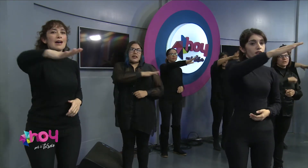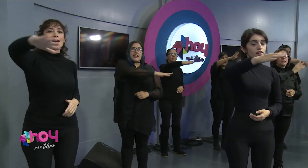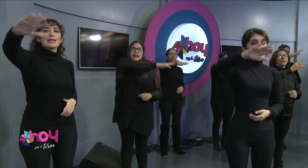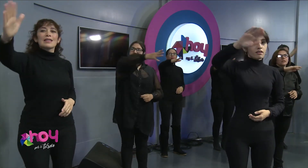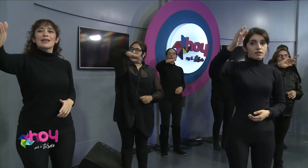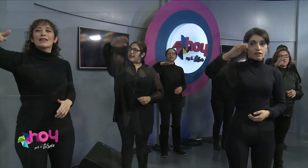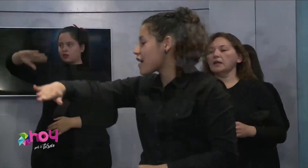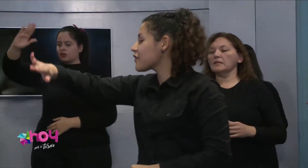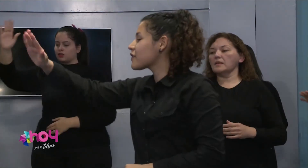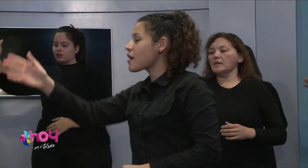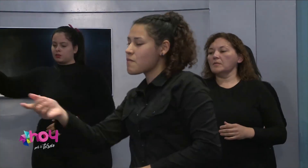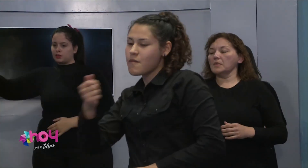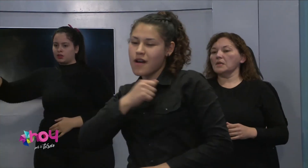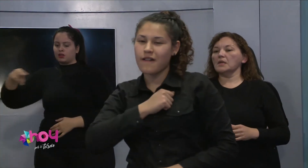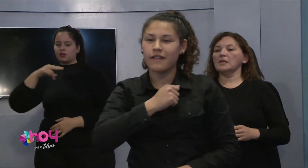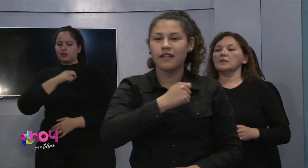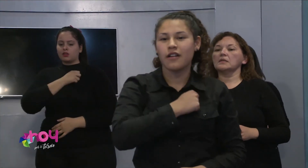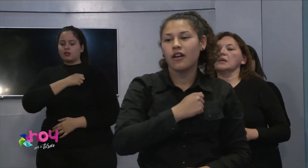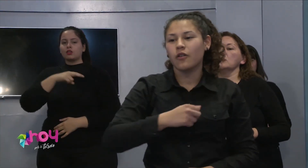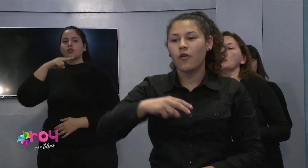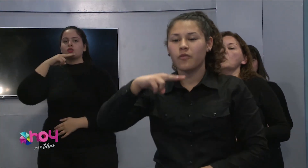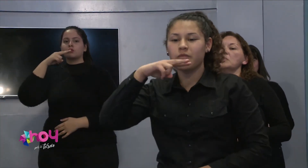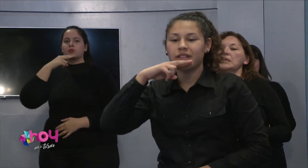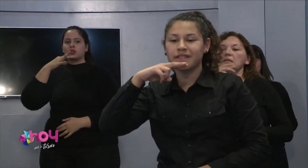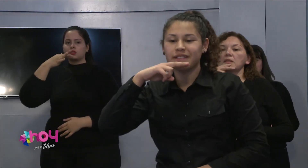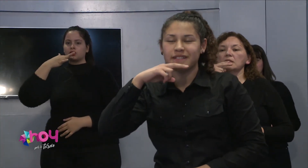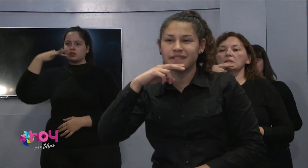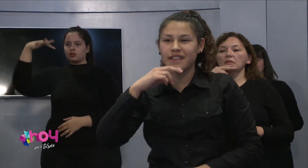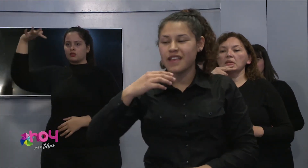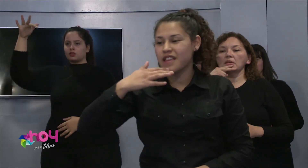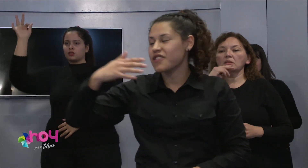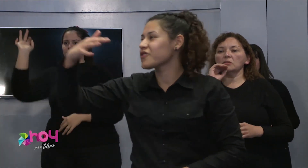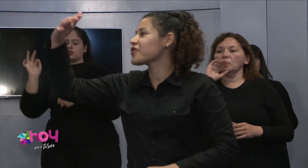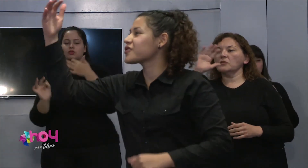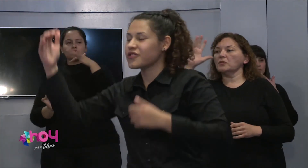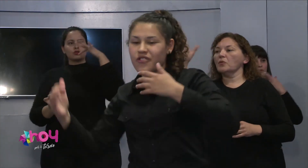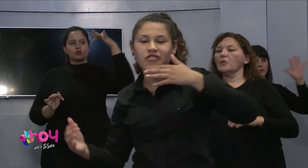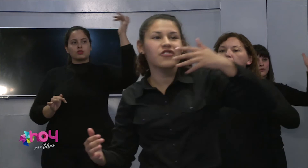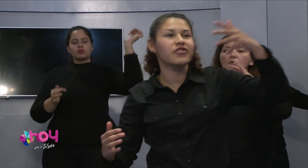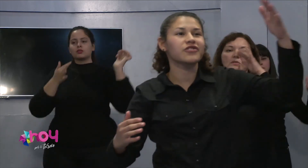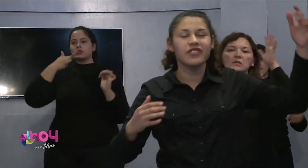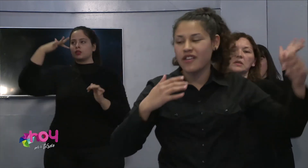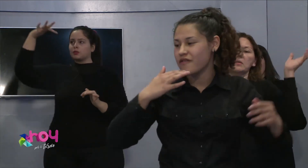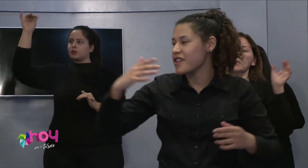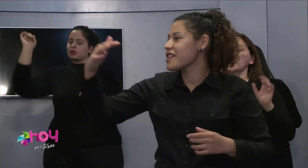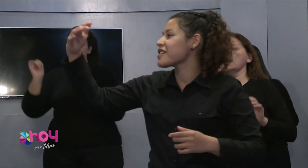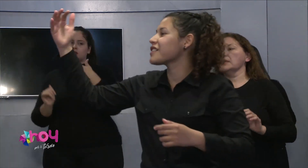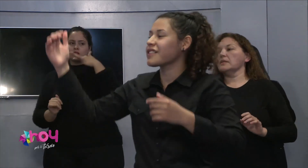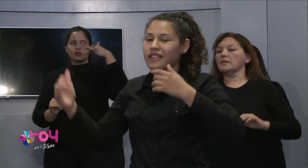Paisaje de Catamarca, con mil distintos tonos de